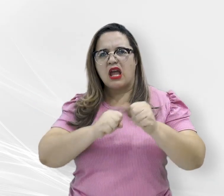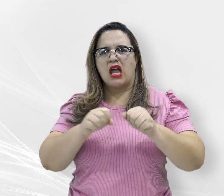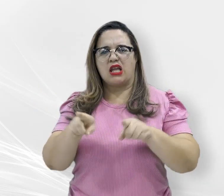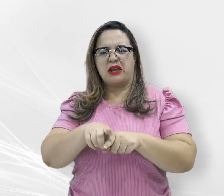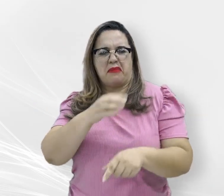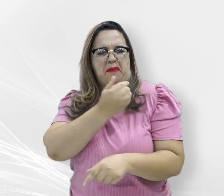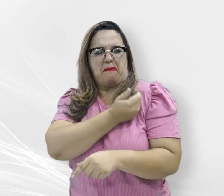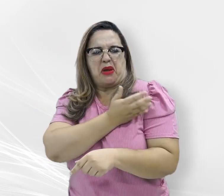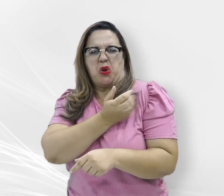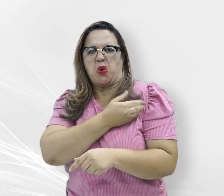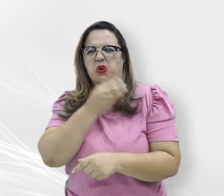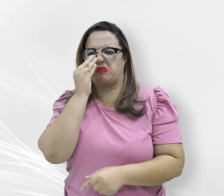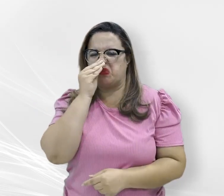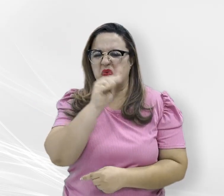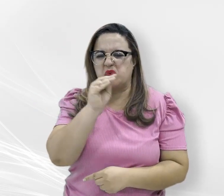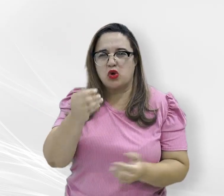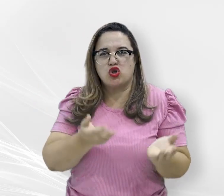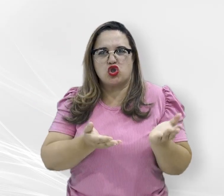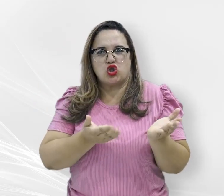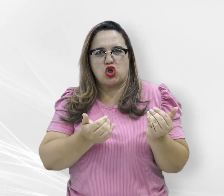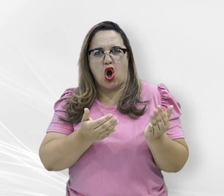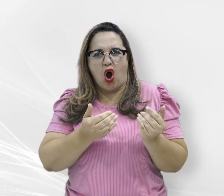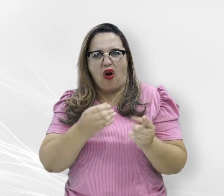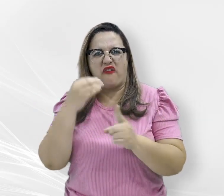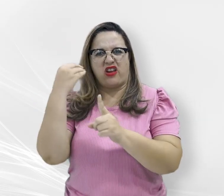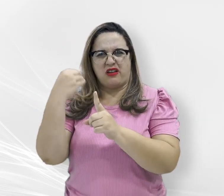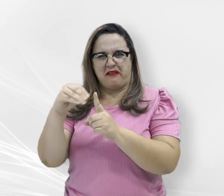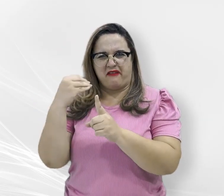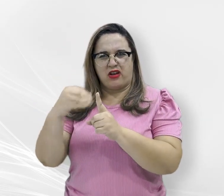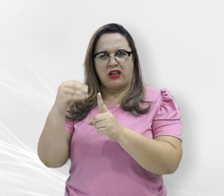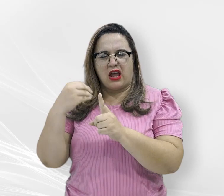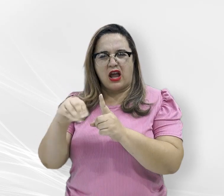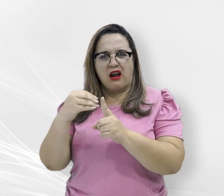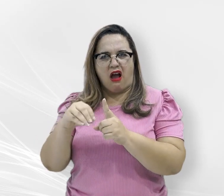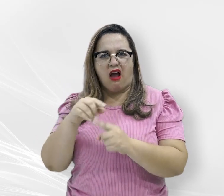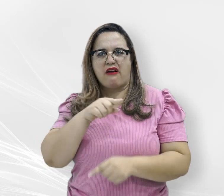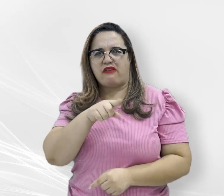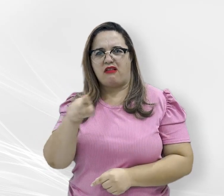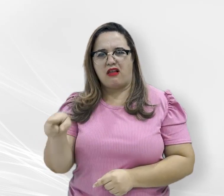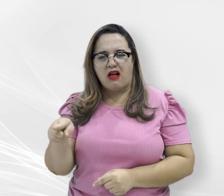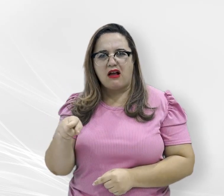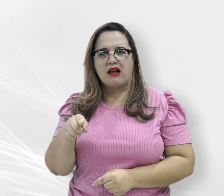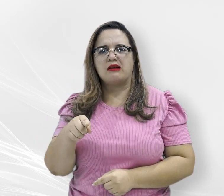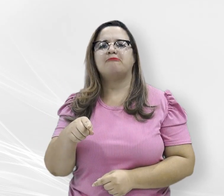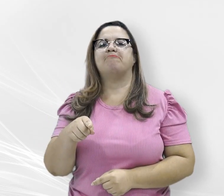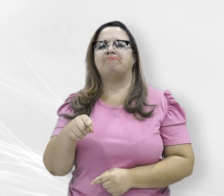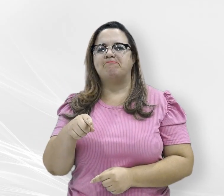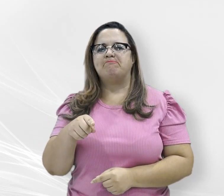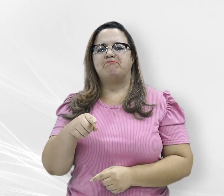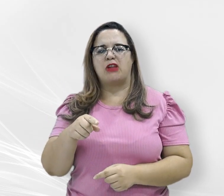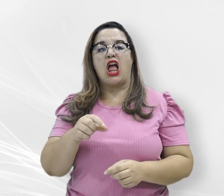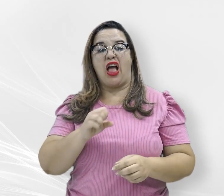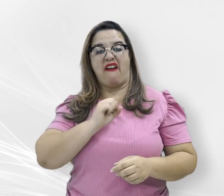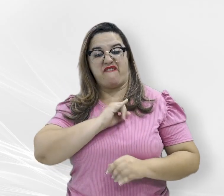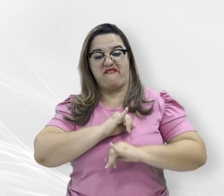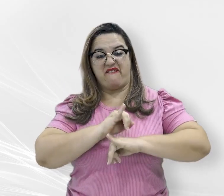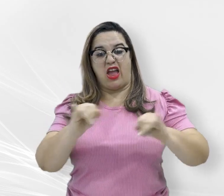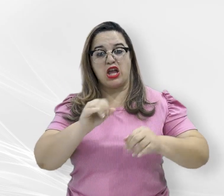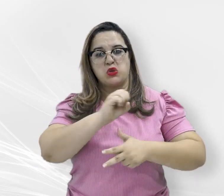discriminação de jovens, especialmente aqueles em condição de vulnerabilidade ou risco social, conclama o Poder Executivo Federal e o